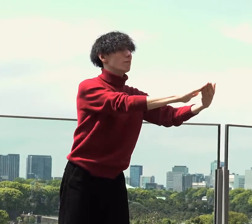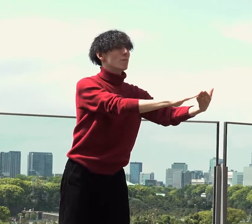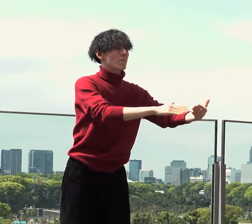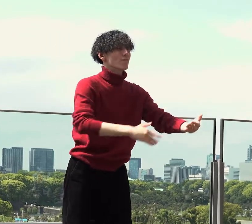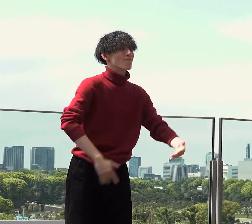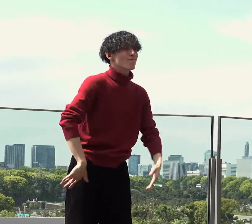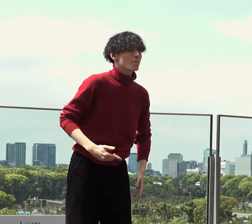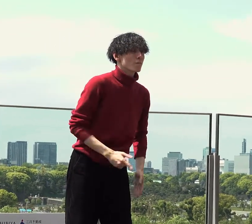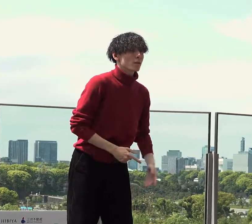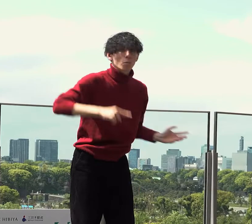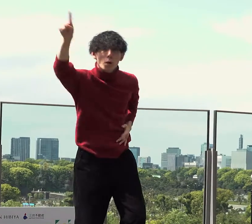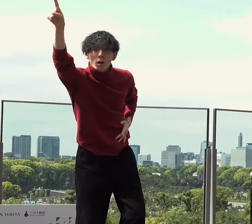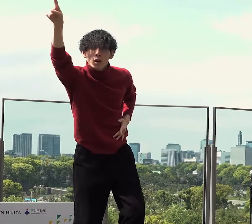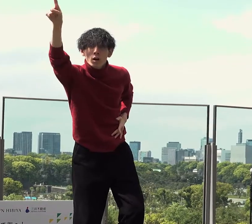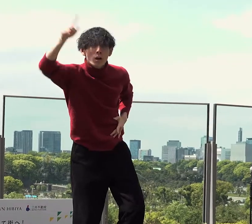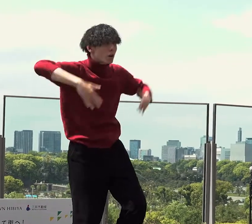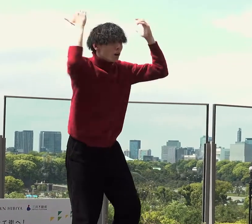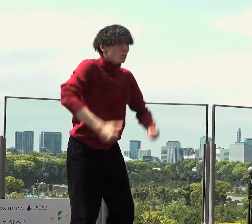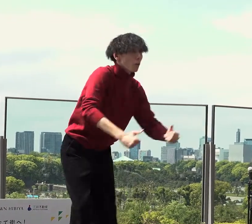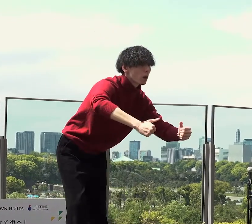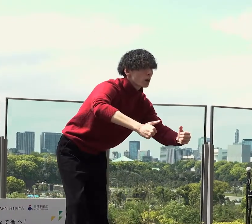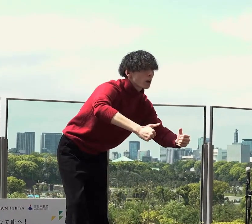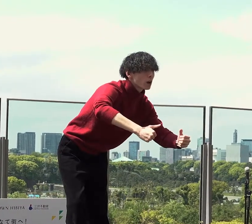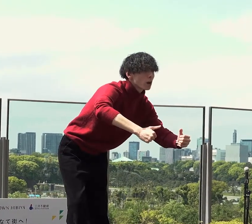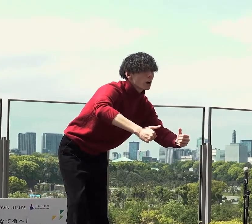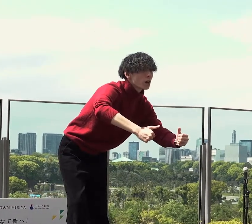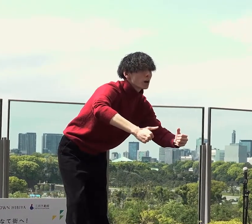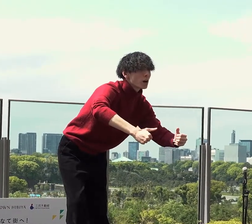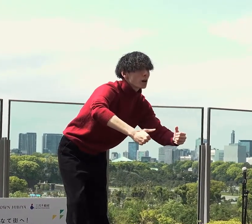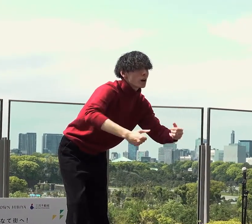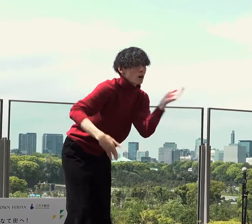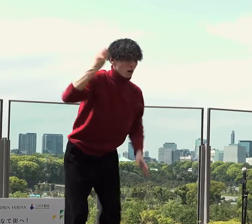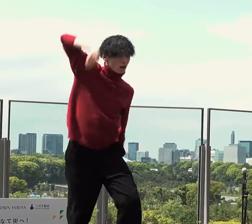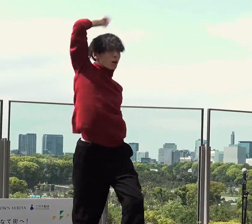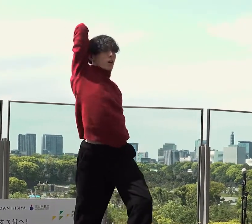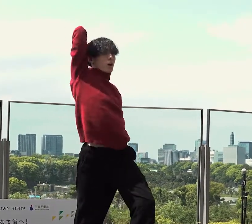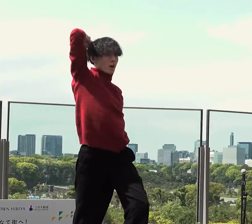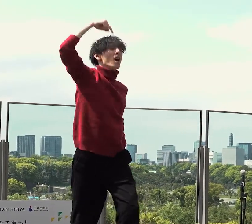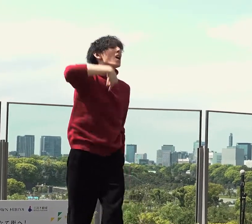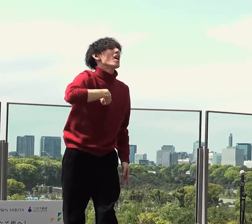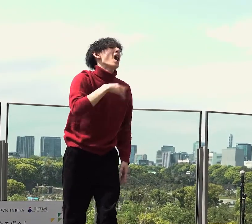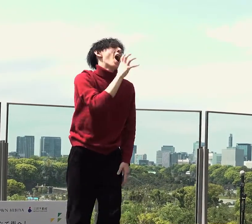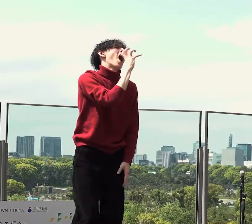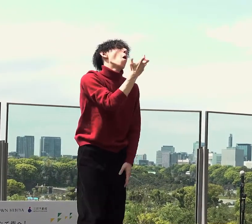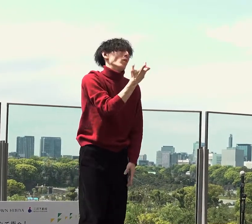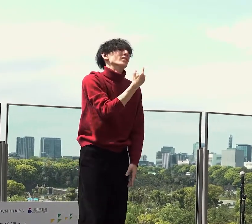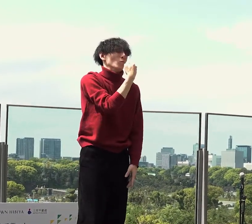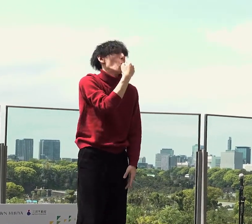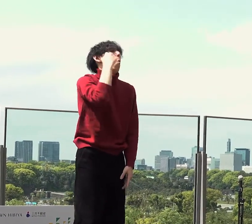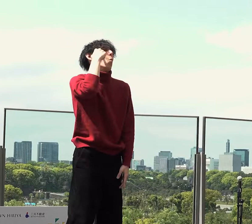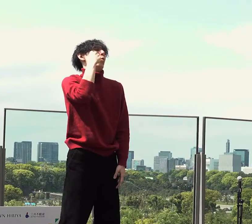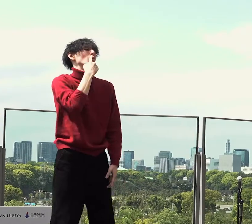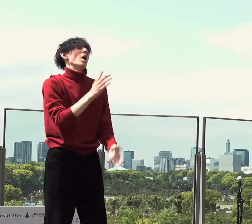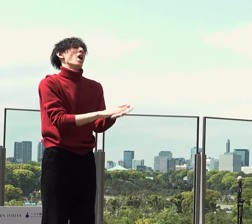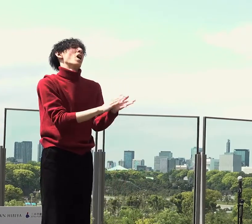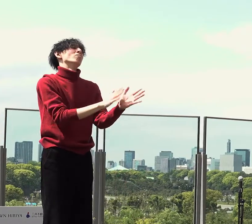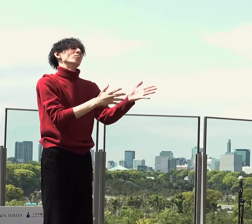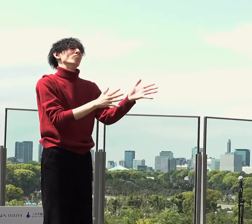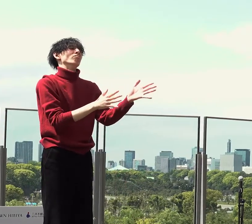音楽に合わせてこんな風に決めたりポーズを取ってみたりかっこいいと思うんです。わあすご